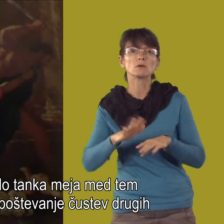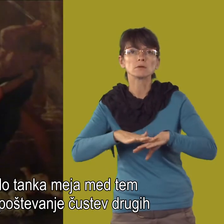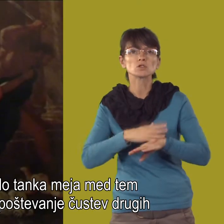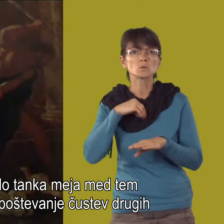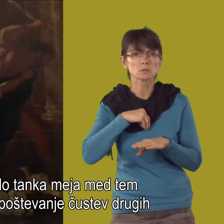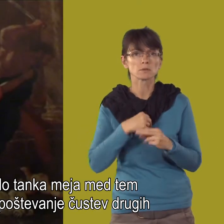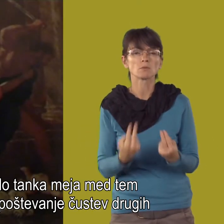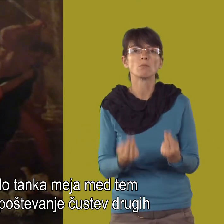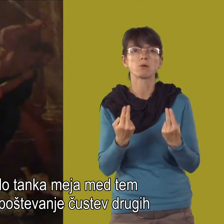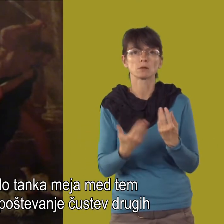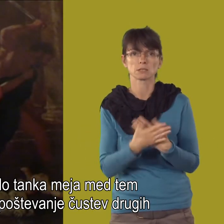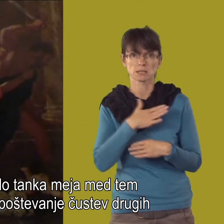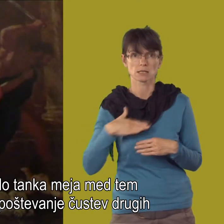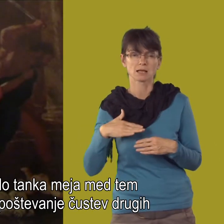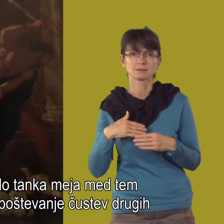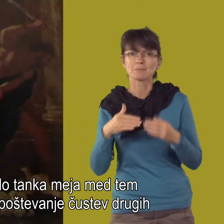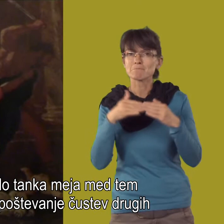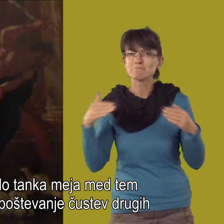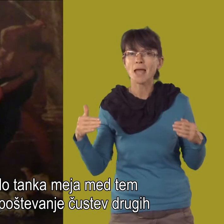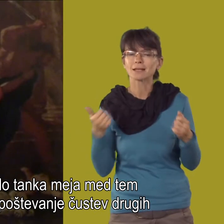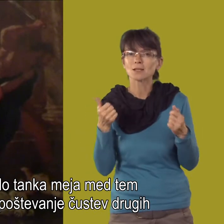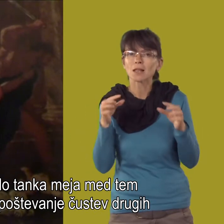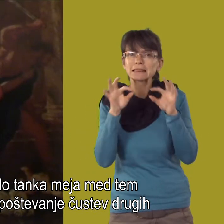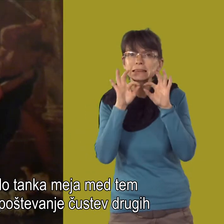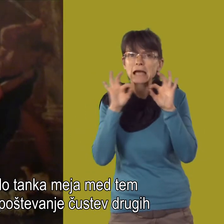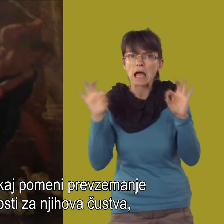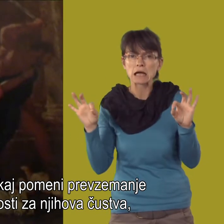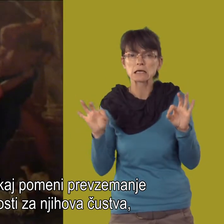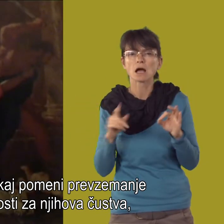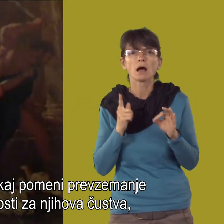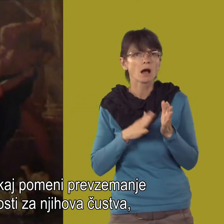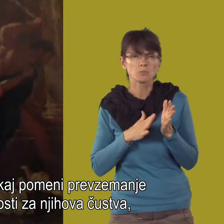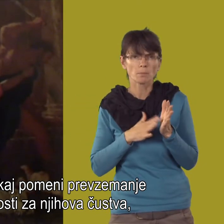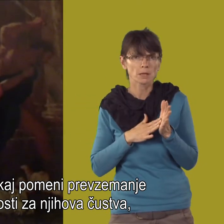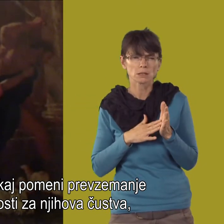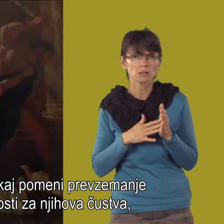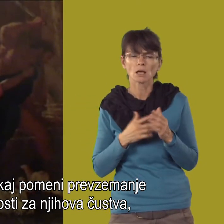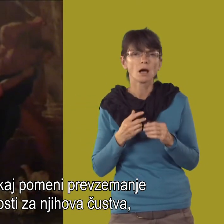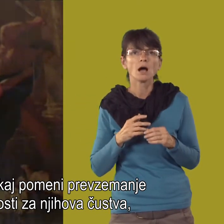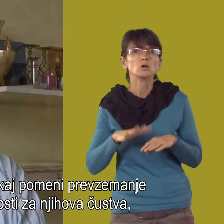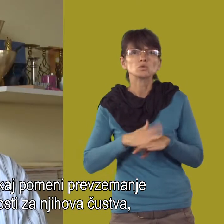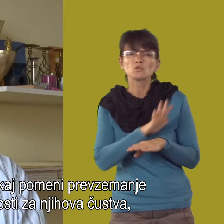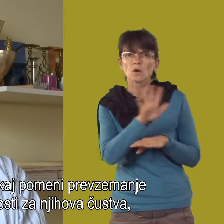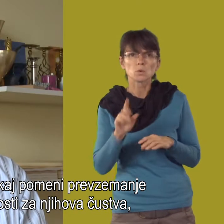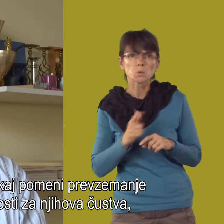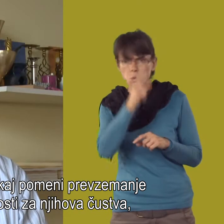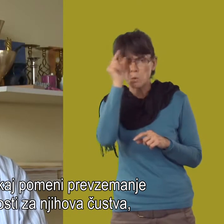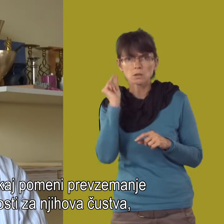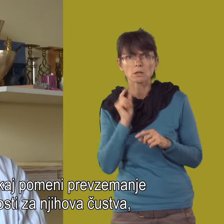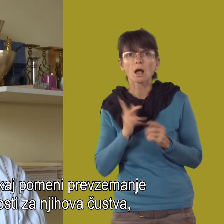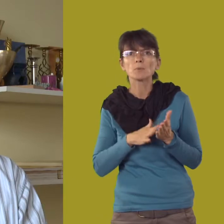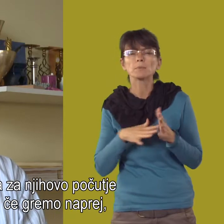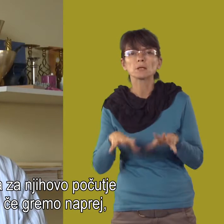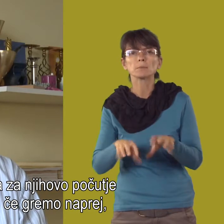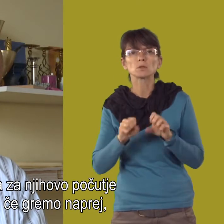zelo tanka meja med tem, kaj pomeni upoštevanje čustva drugih ljudi in kaj pomeni prevzemanje odgovornosti za njihova